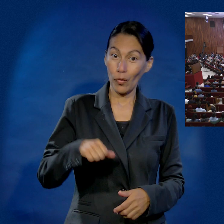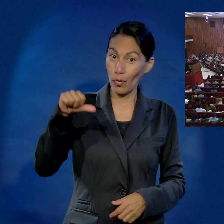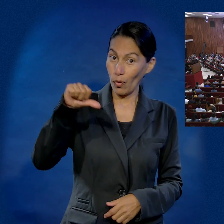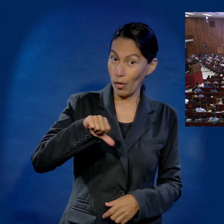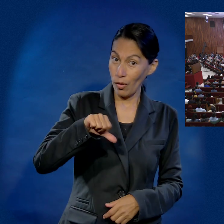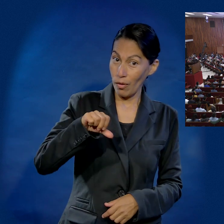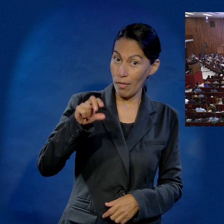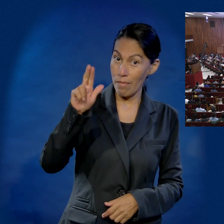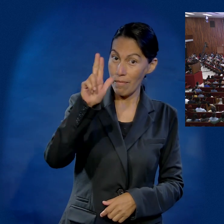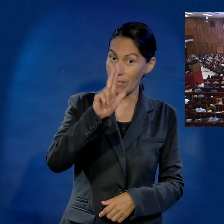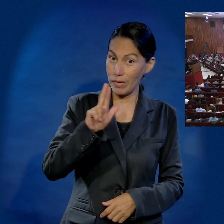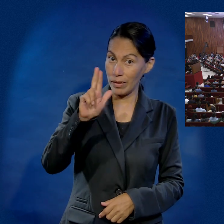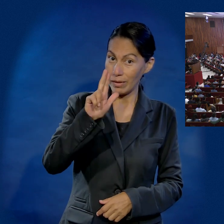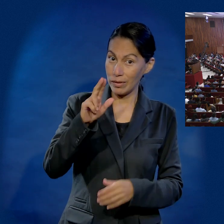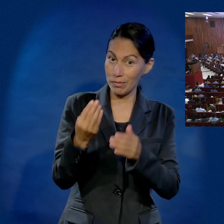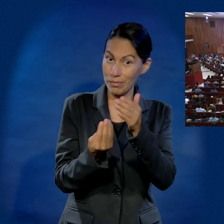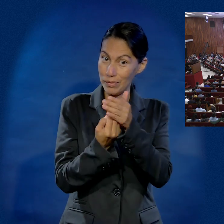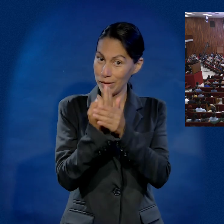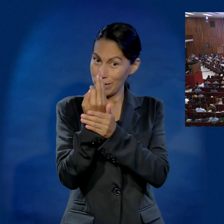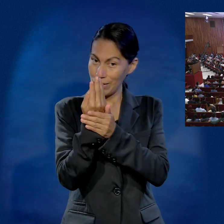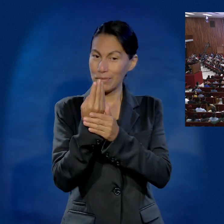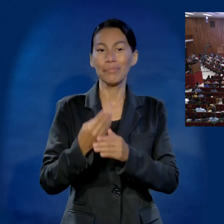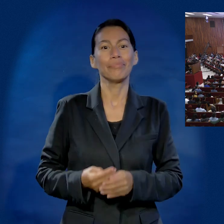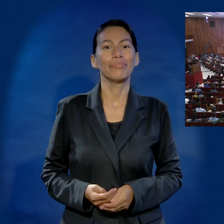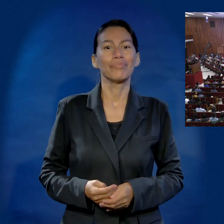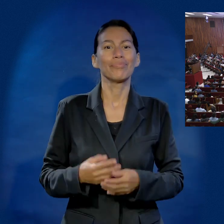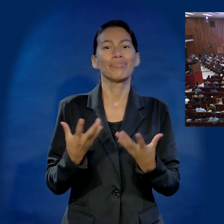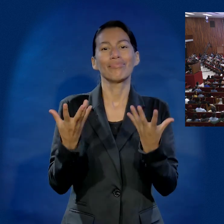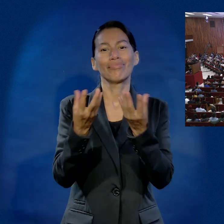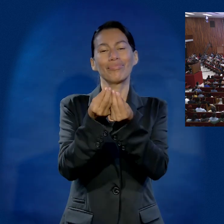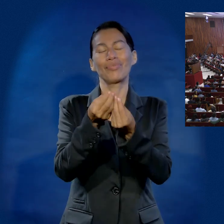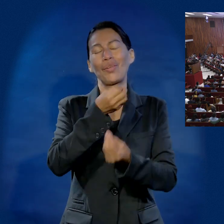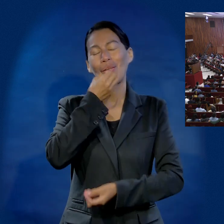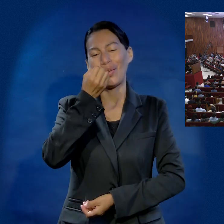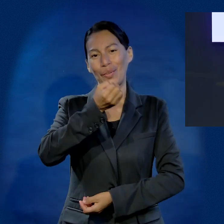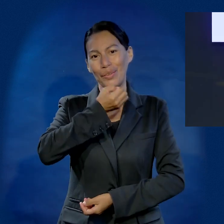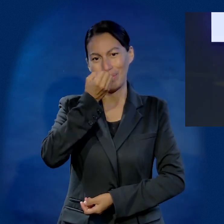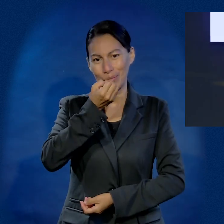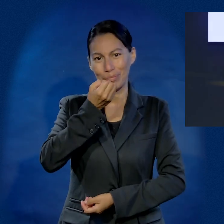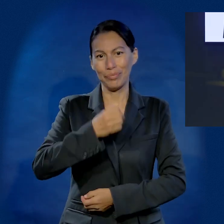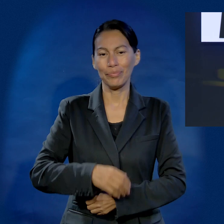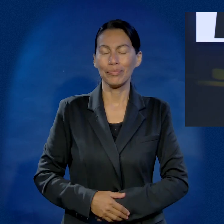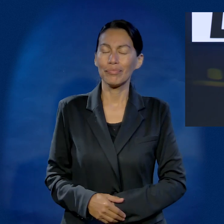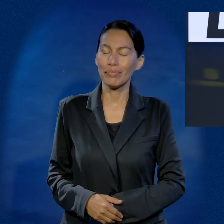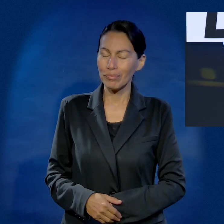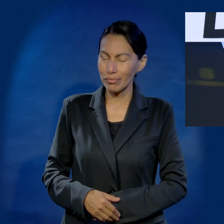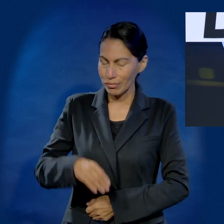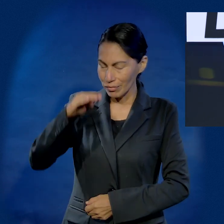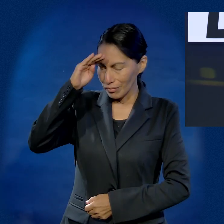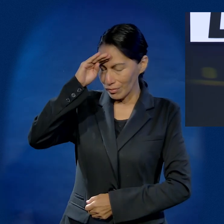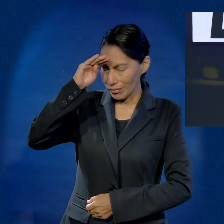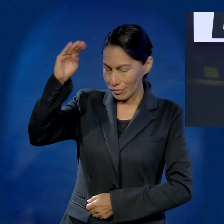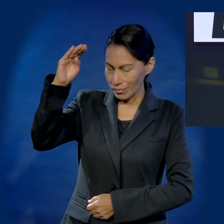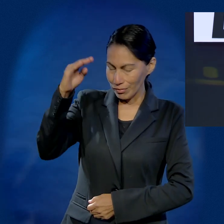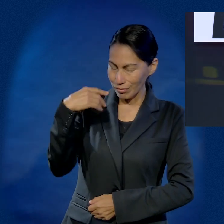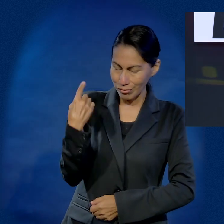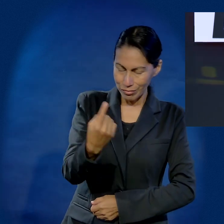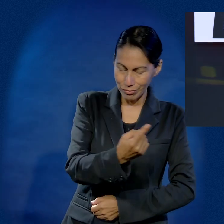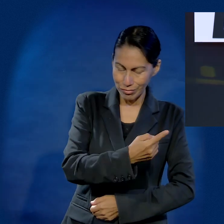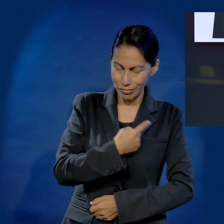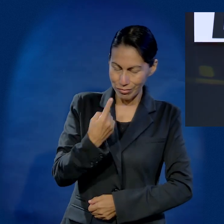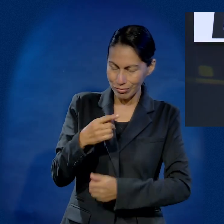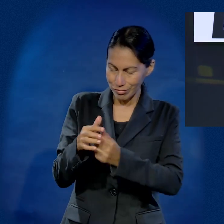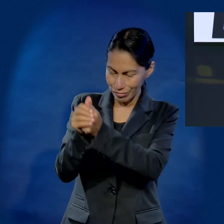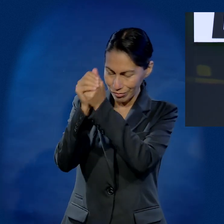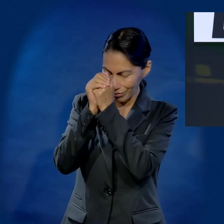Ya es martes por la mañana. Vamos a orar juntos este día. Señor, alabamos tu nombre